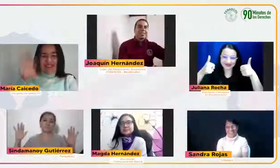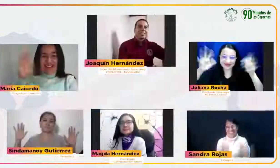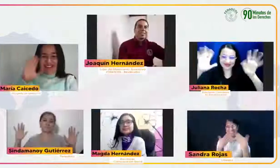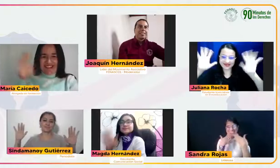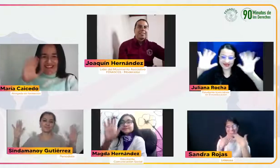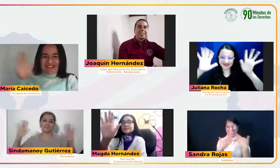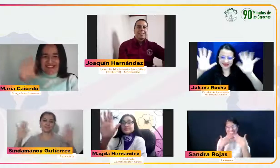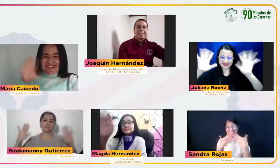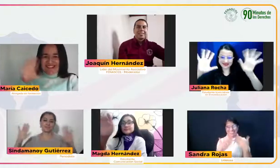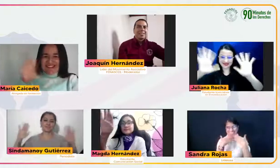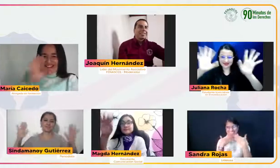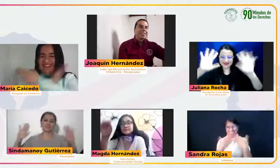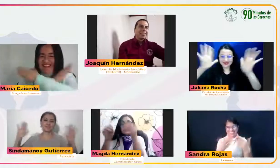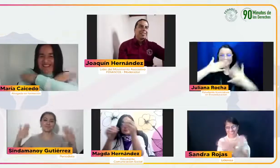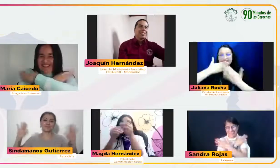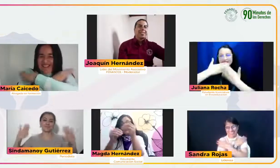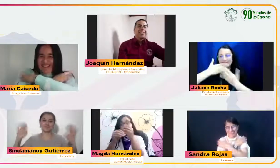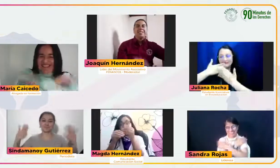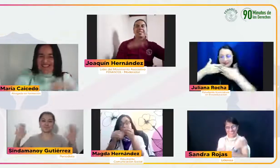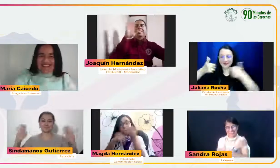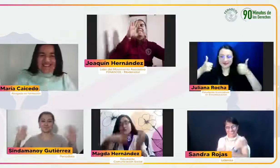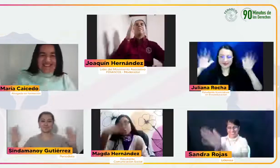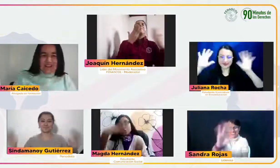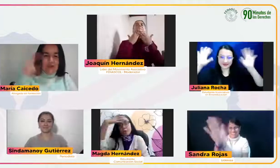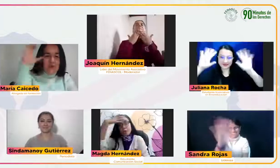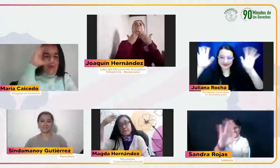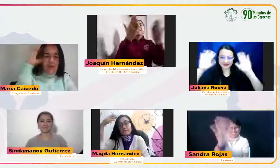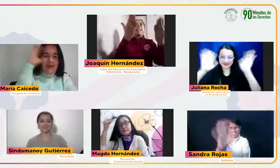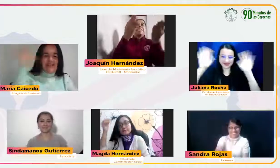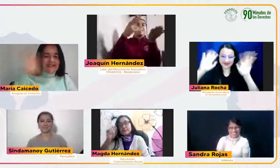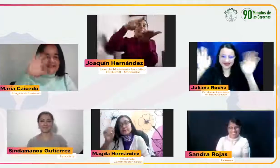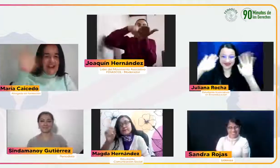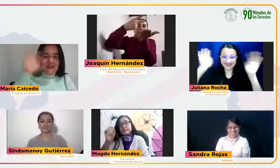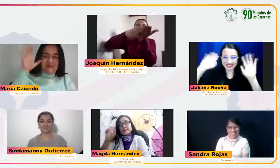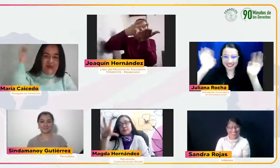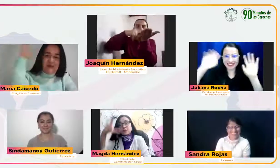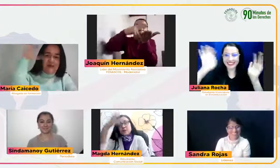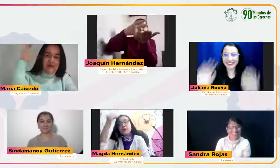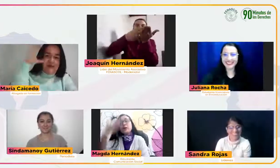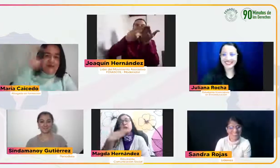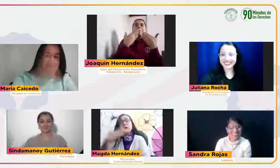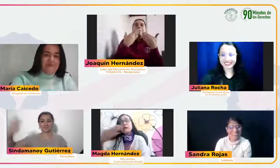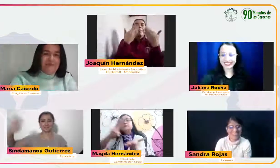Muchísimas gracias a todos. Un abrazo para todas. Gracias, hasta luego.